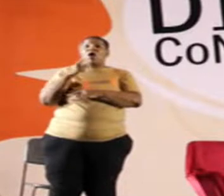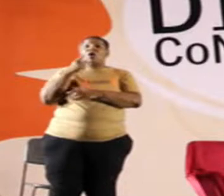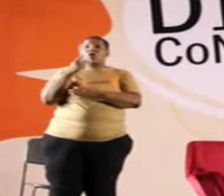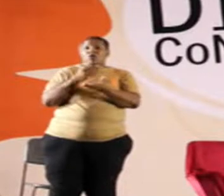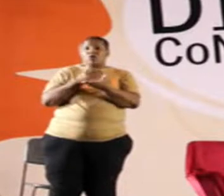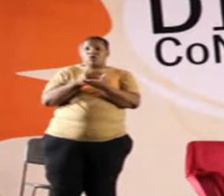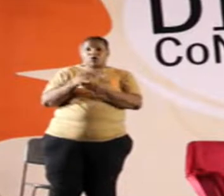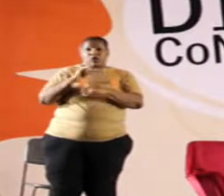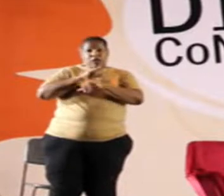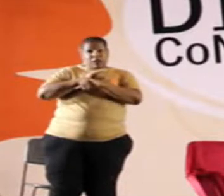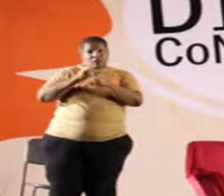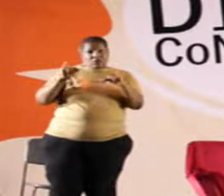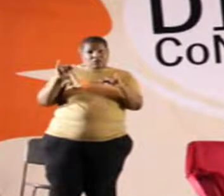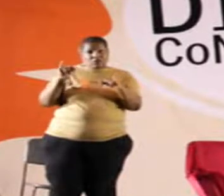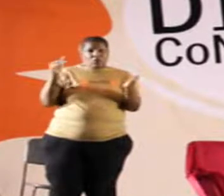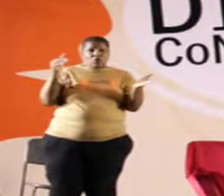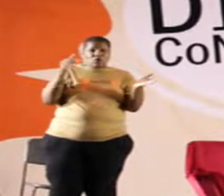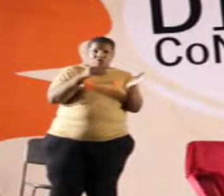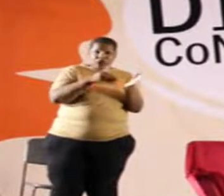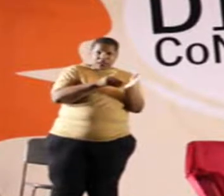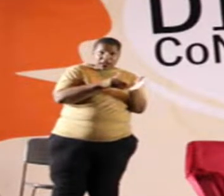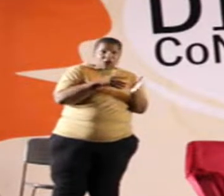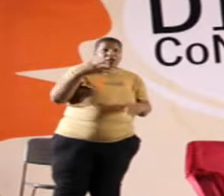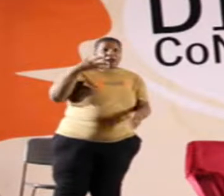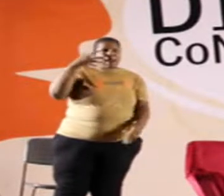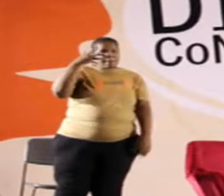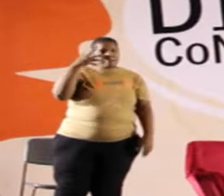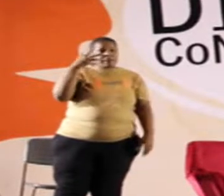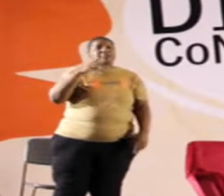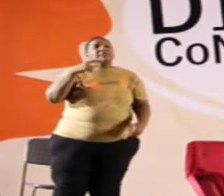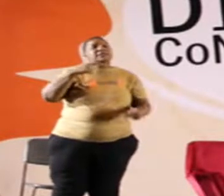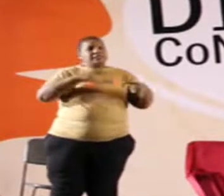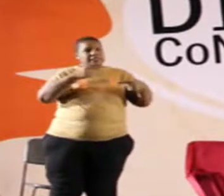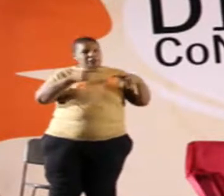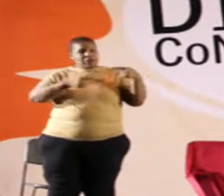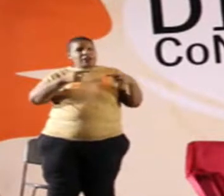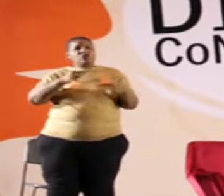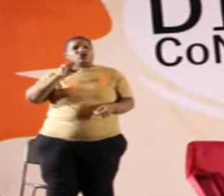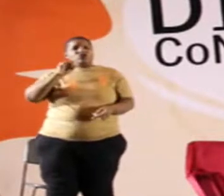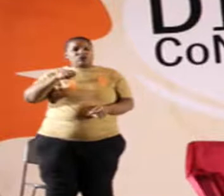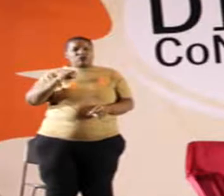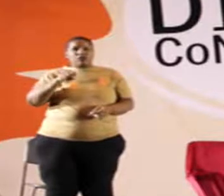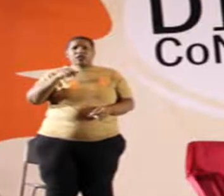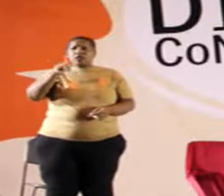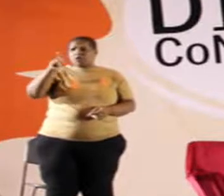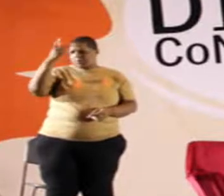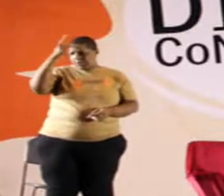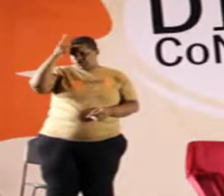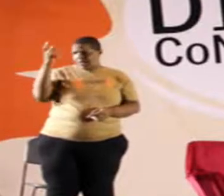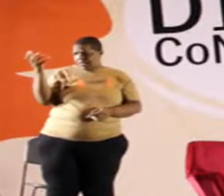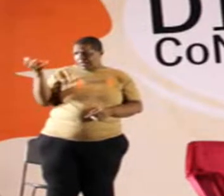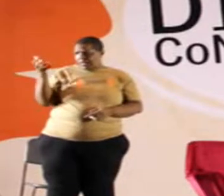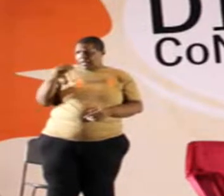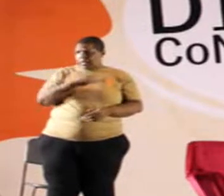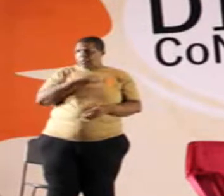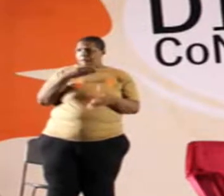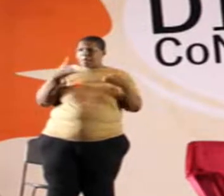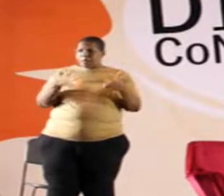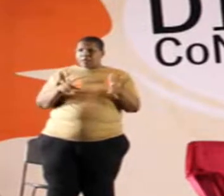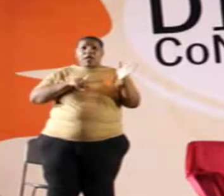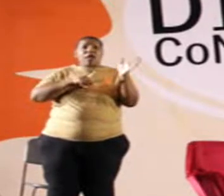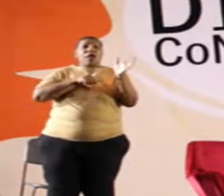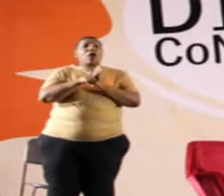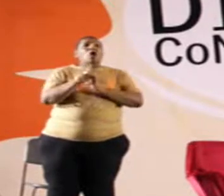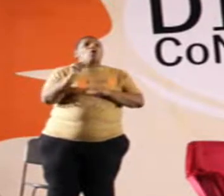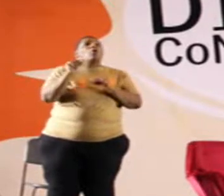conferência, informamos que, ao final da exposição da palestrante, haverá debate. Aos que quiserem participar, as perguntas